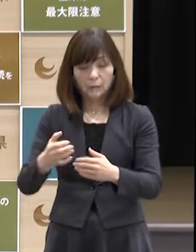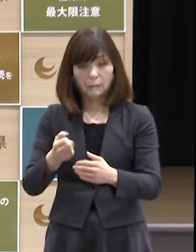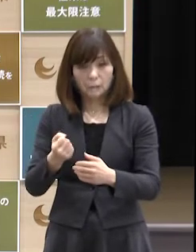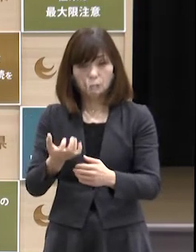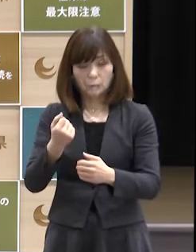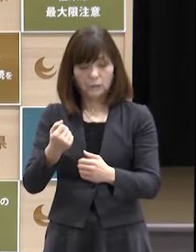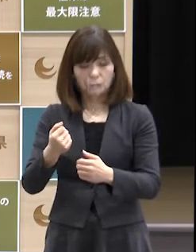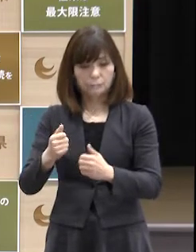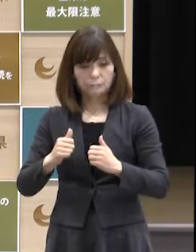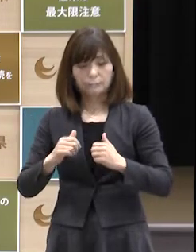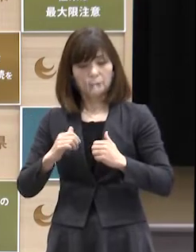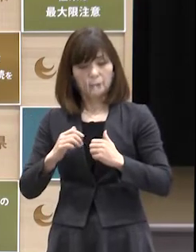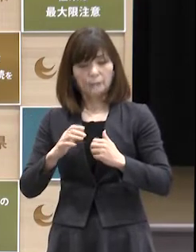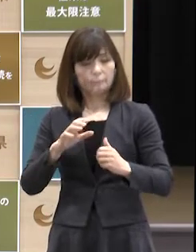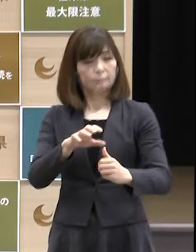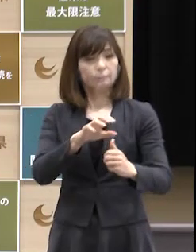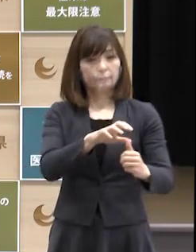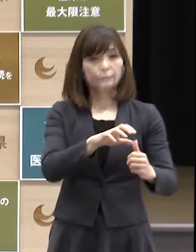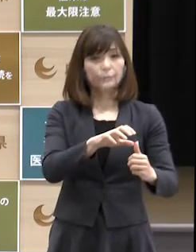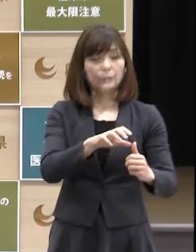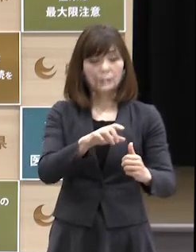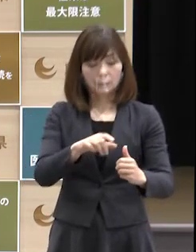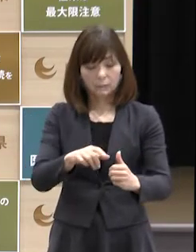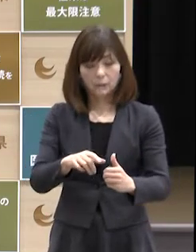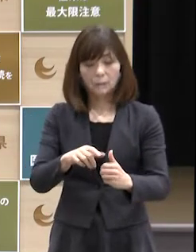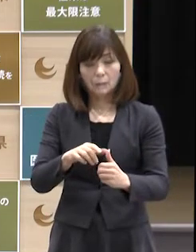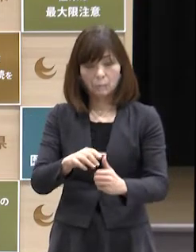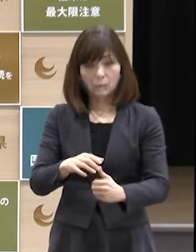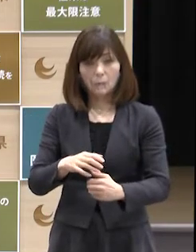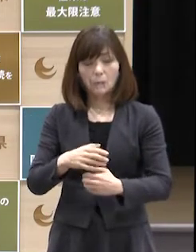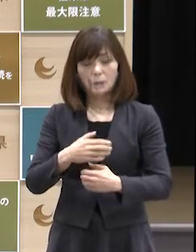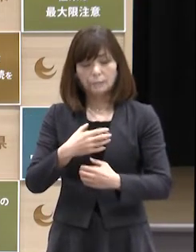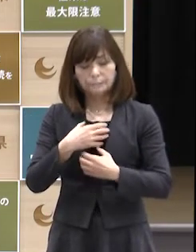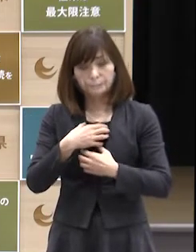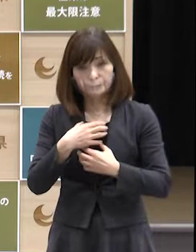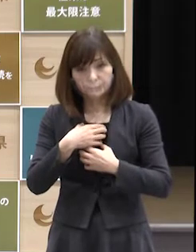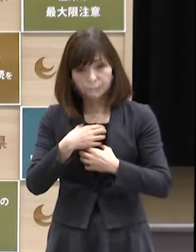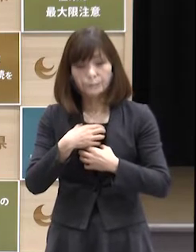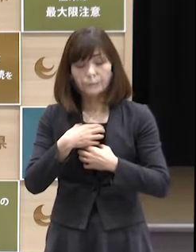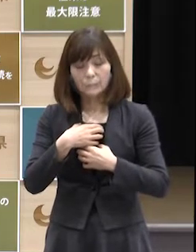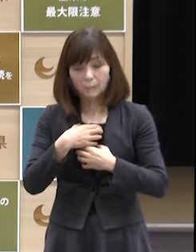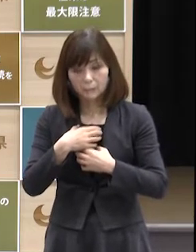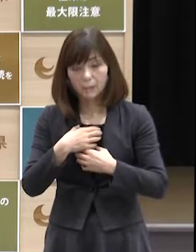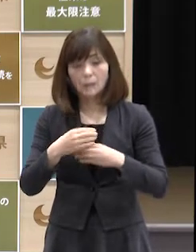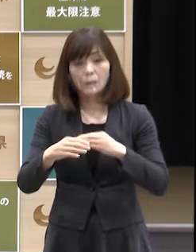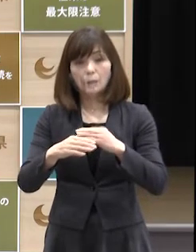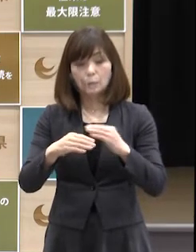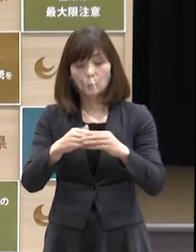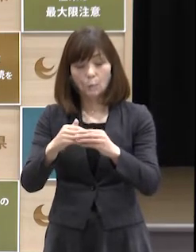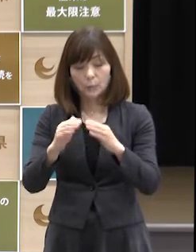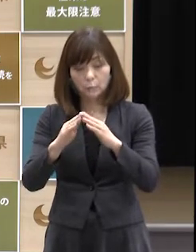するといったことの強い懸念が、同盟国から寄せられたというふうにですね、